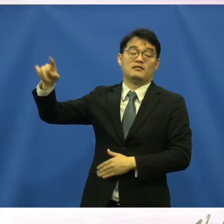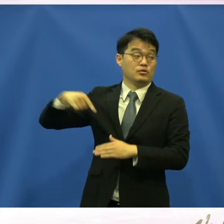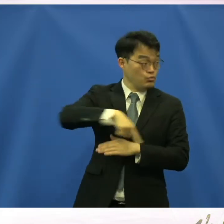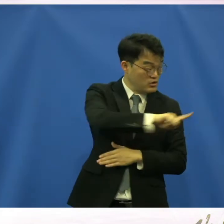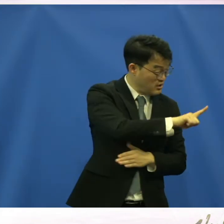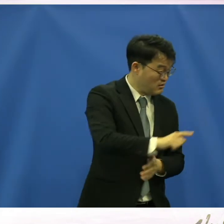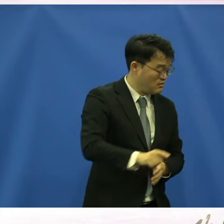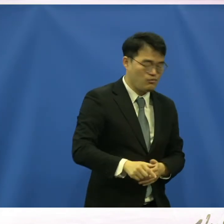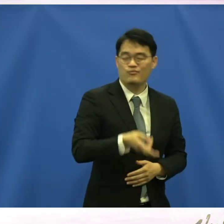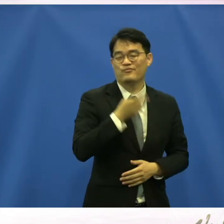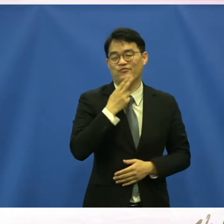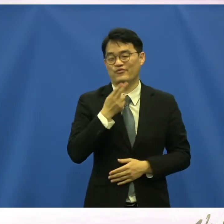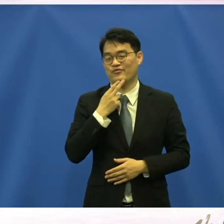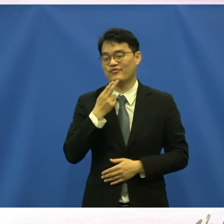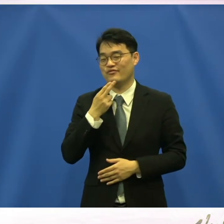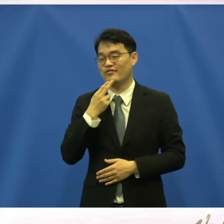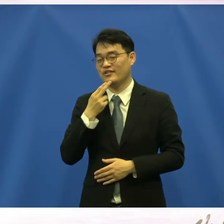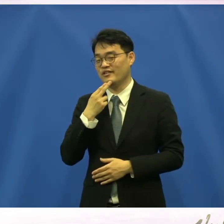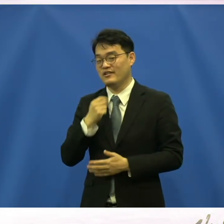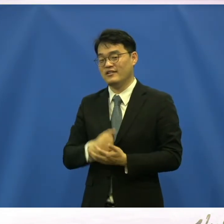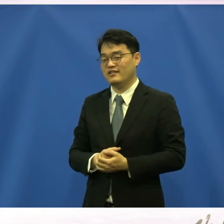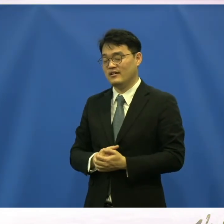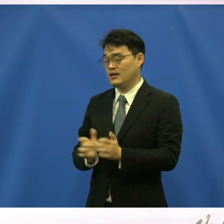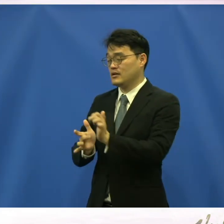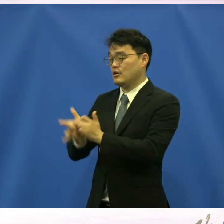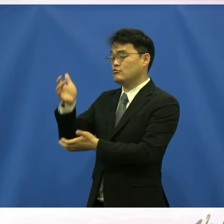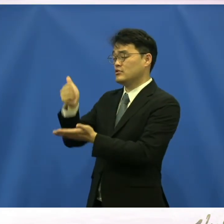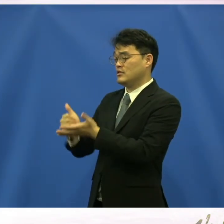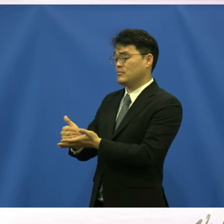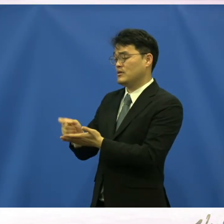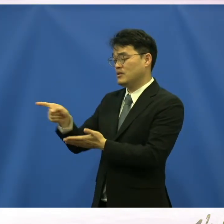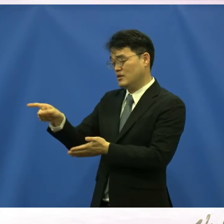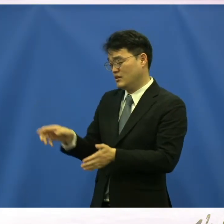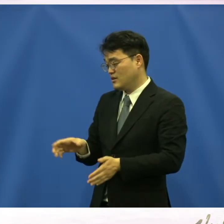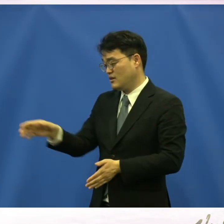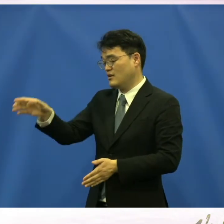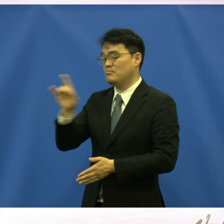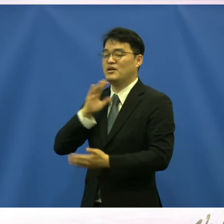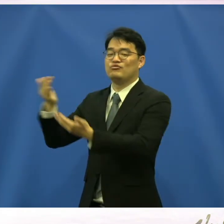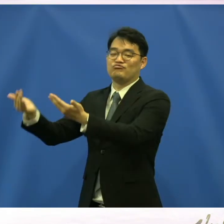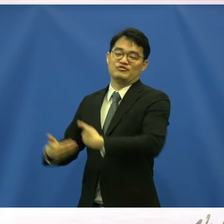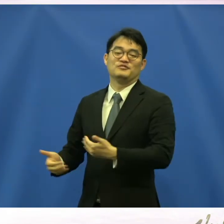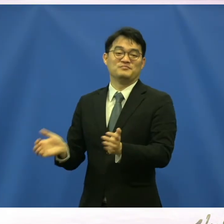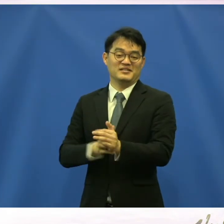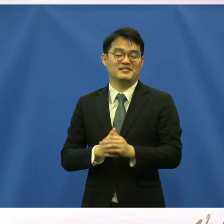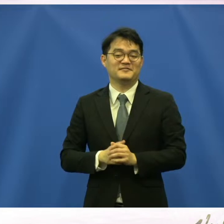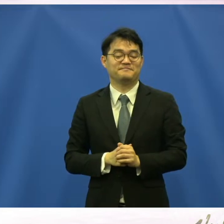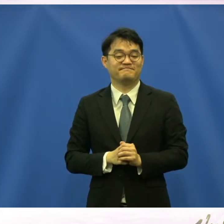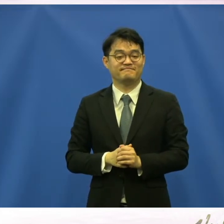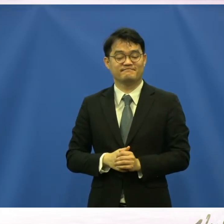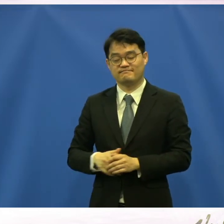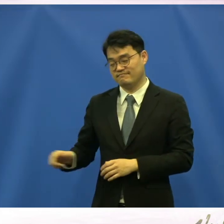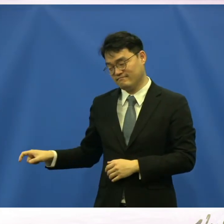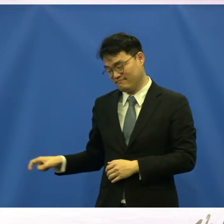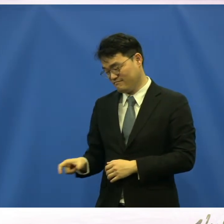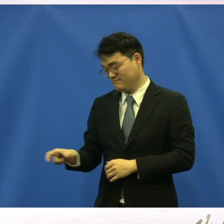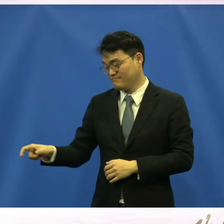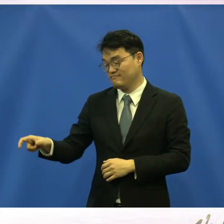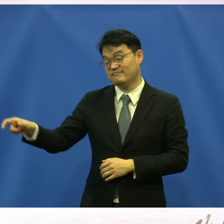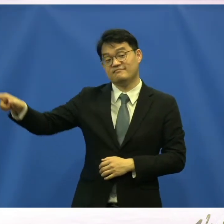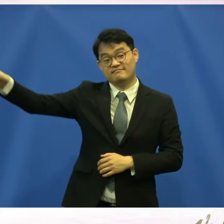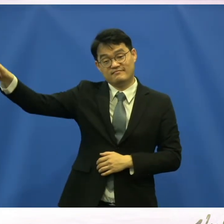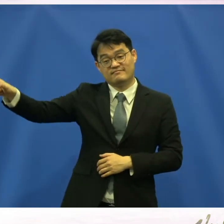길 외에 있으면 예수님이 안 죽으셨겠죠. 이 길밖에 없어요. 이